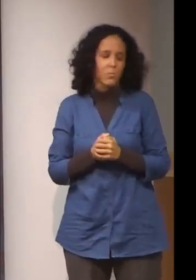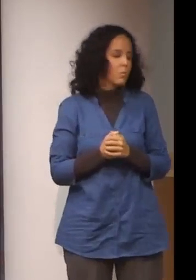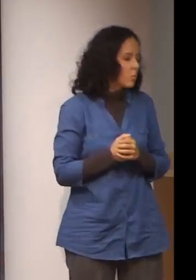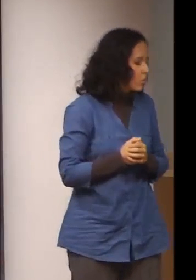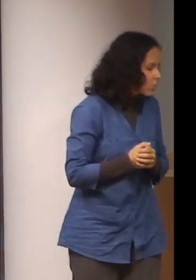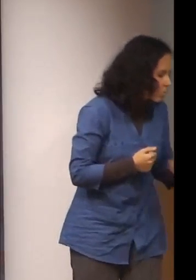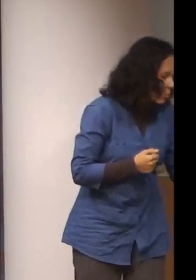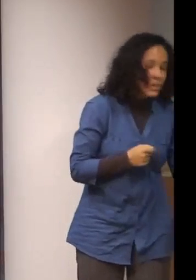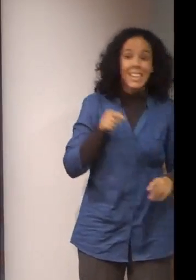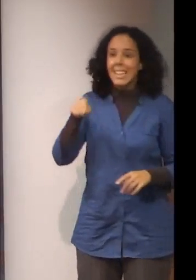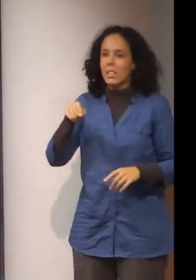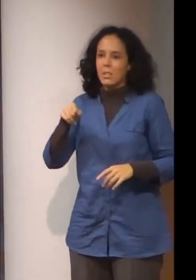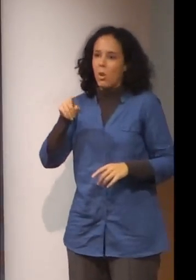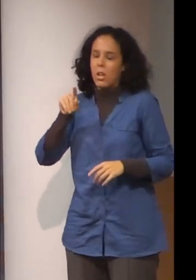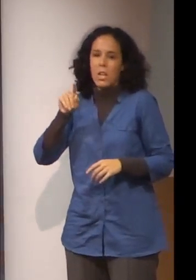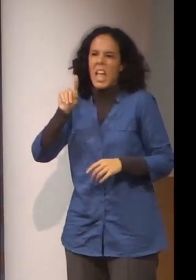de signos, como os decía antes.